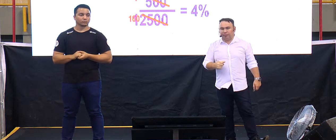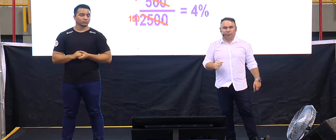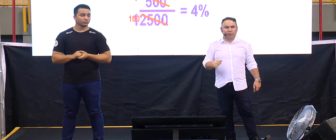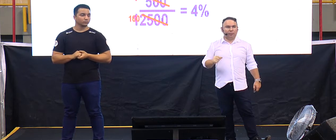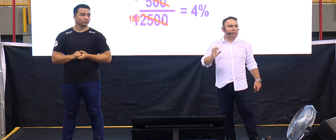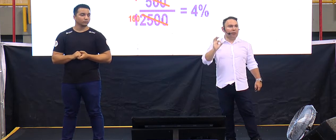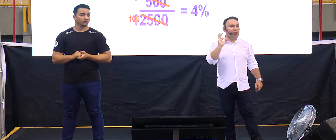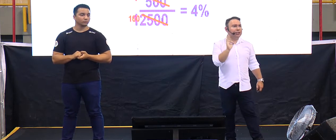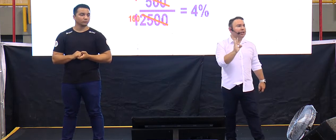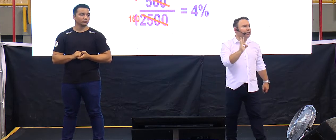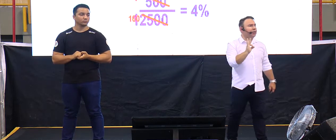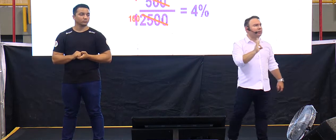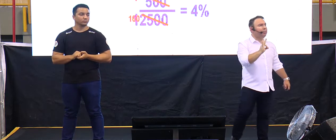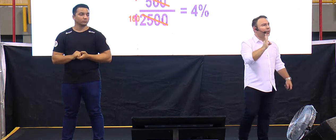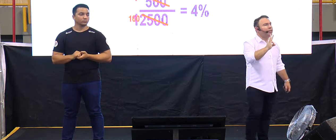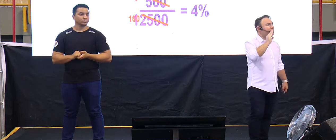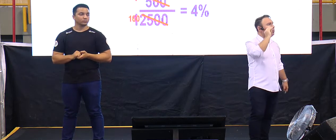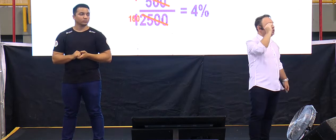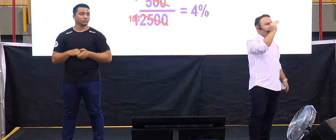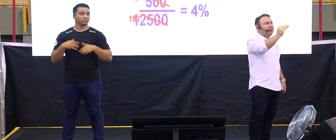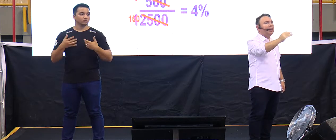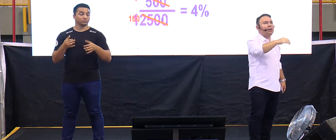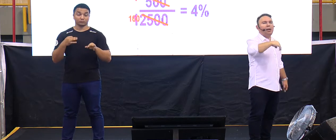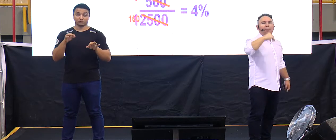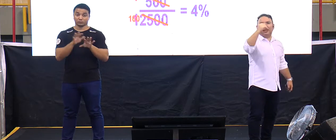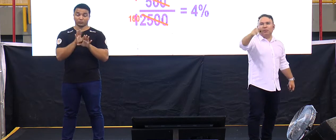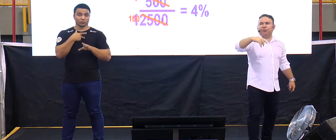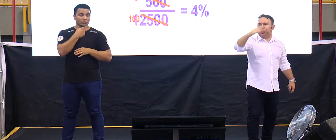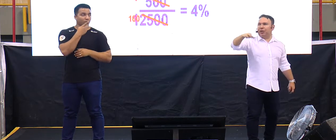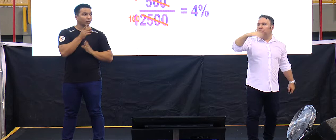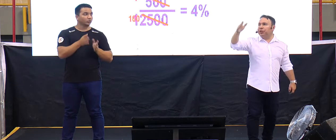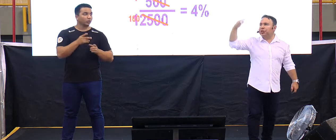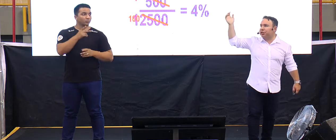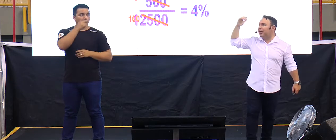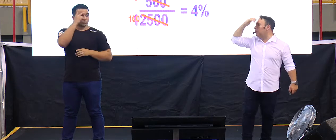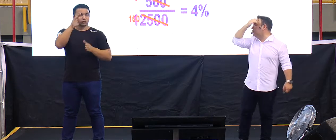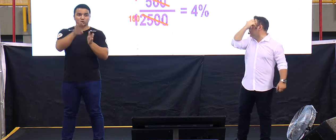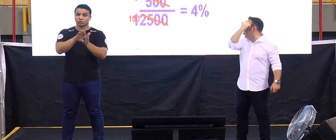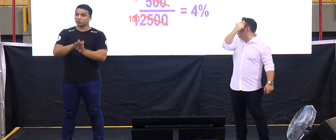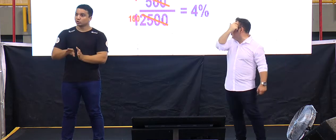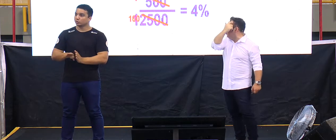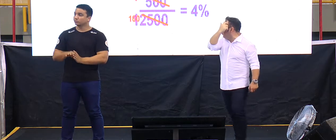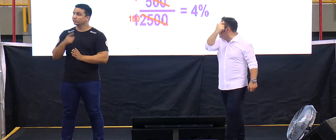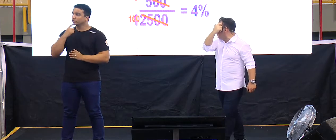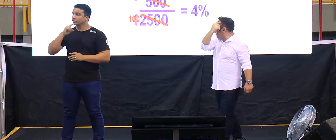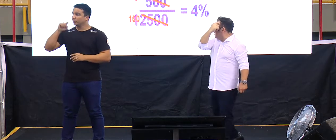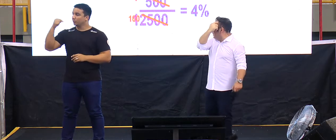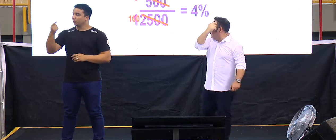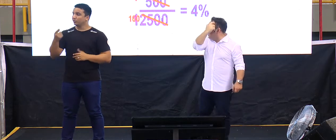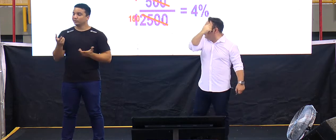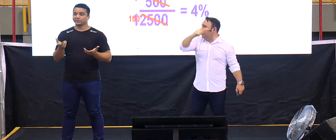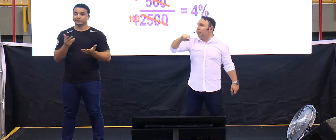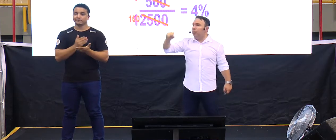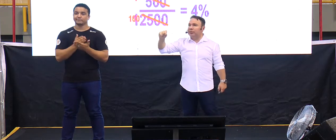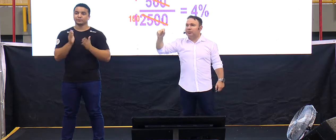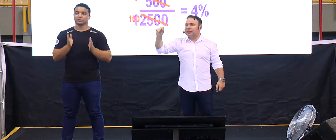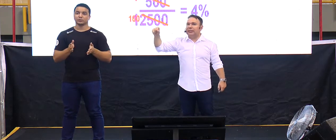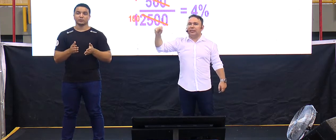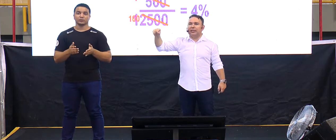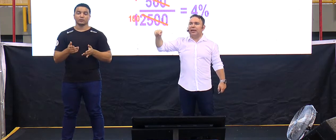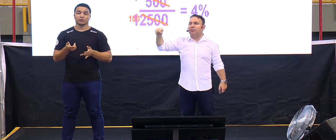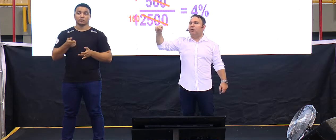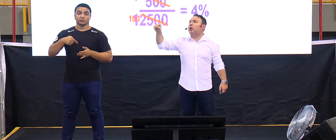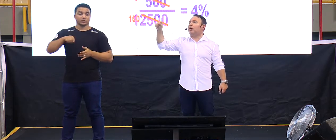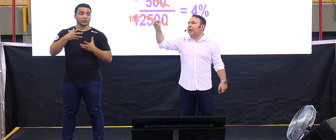lá. Gente, então depois, como eu tinha falado, para quem foi chegando, muita gente acabou chegando depois, se